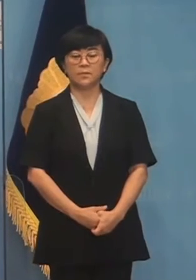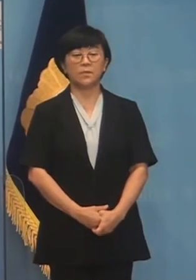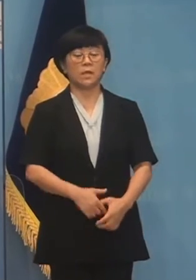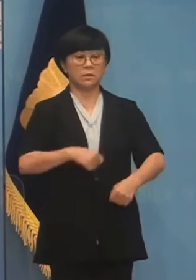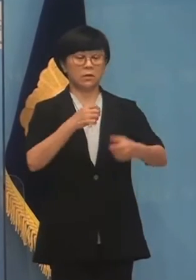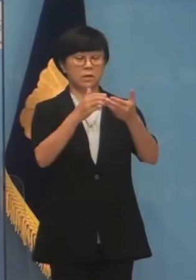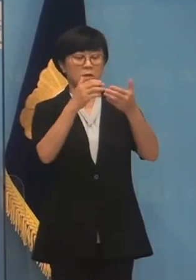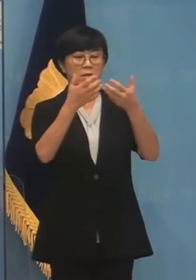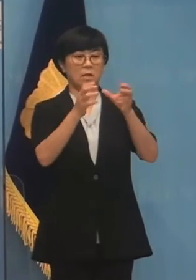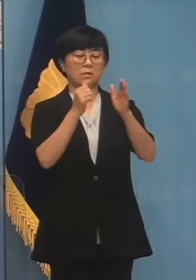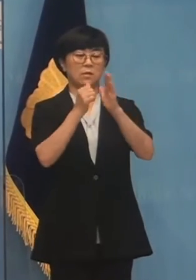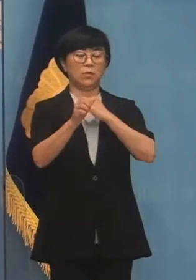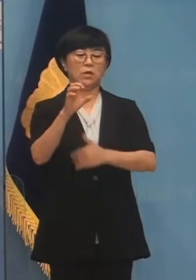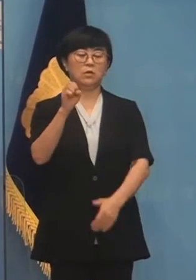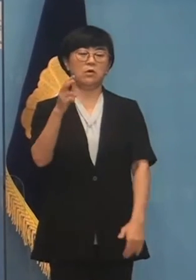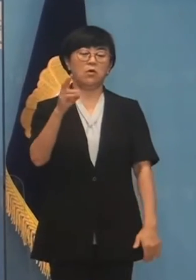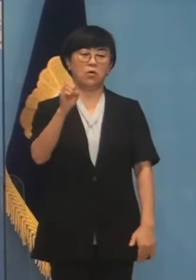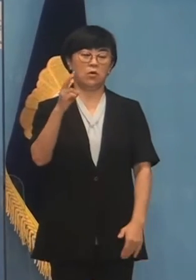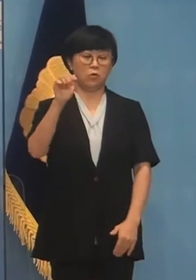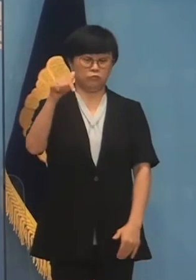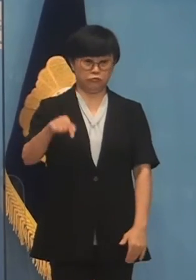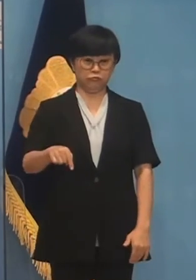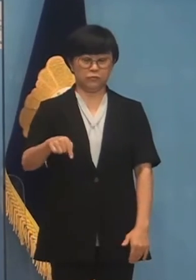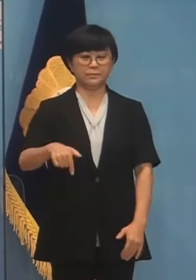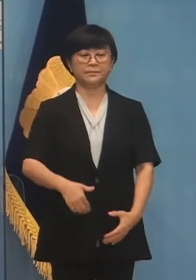네, 정의당 대표 여현입니다.